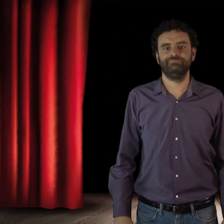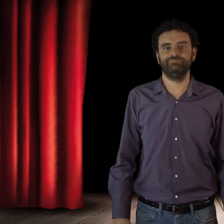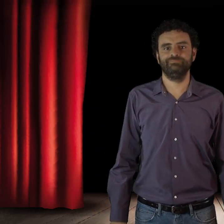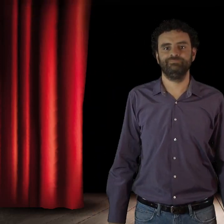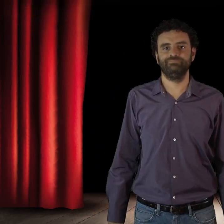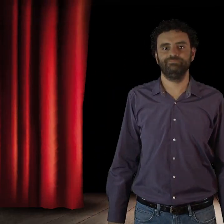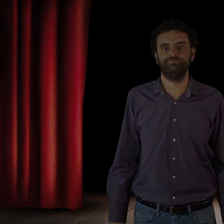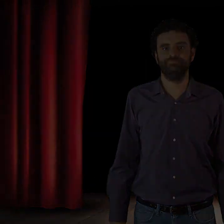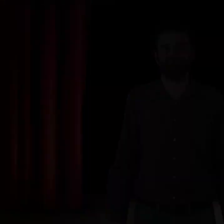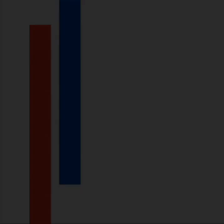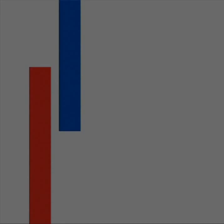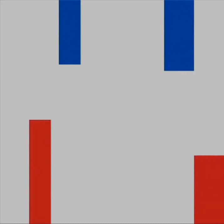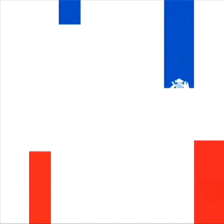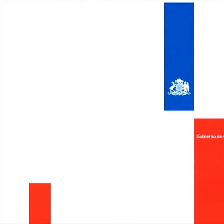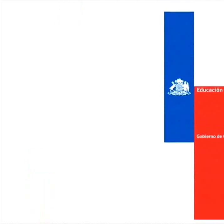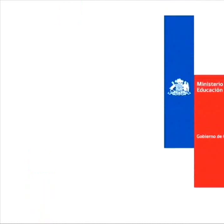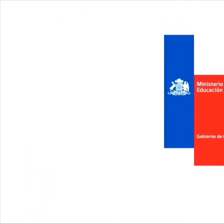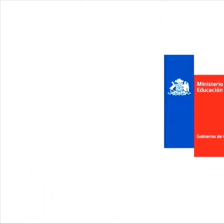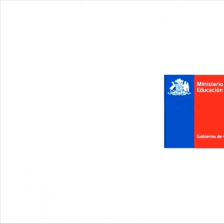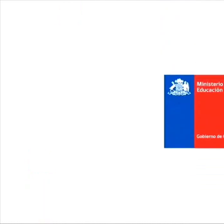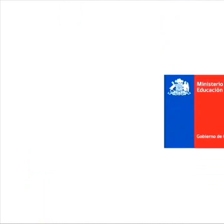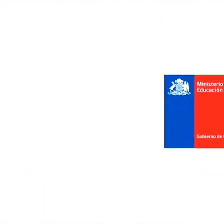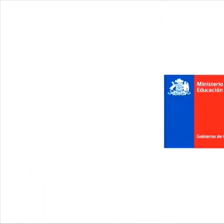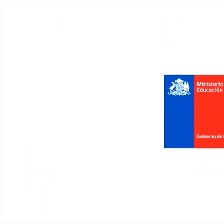personajes minio de Educación gobierno de